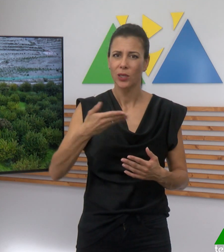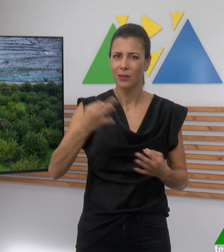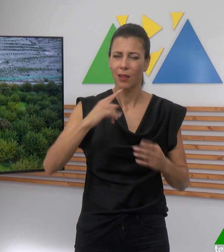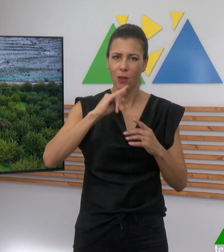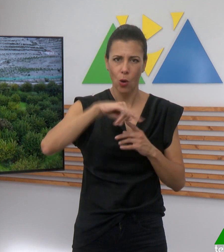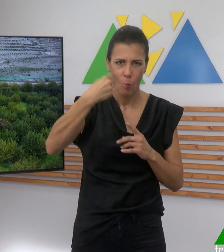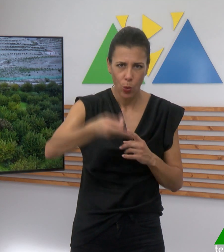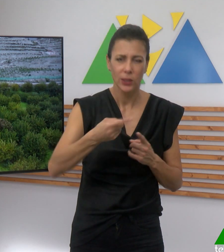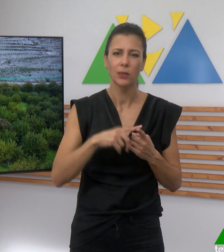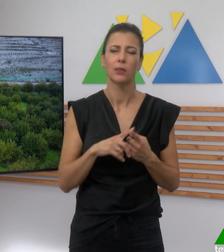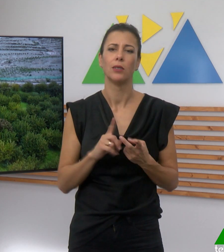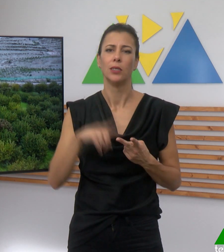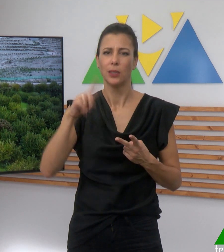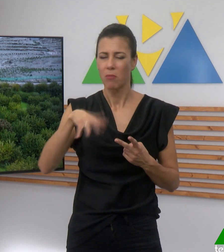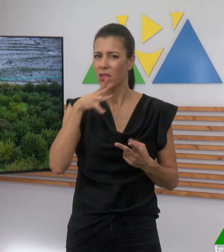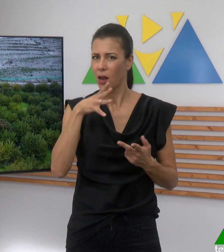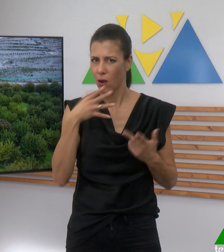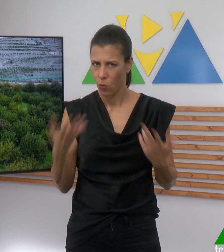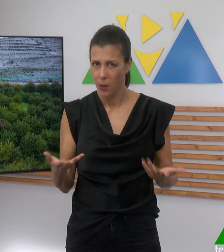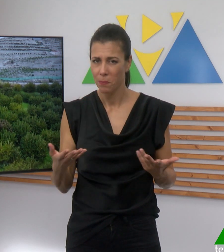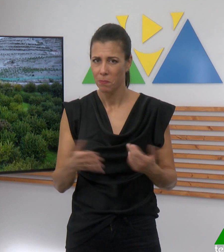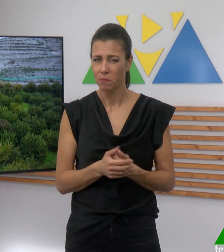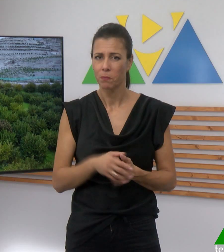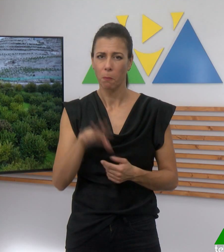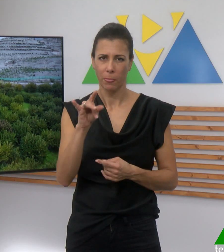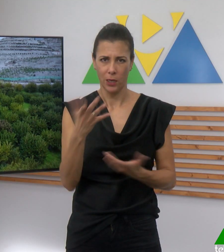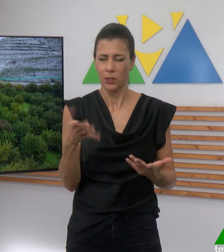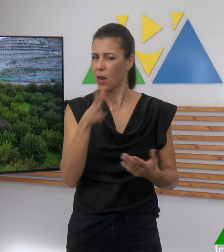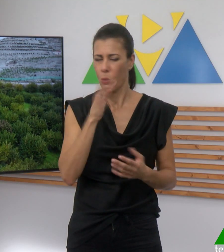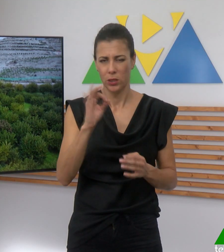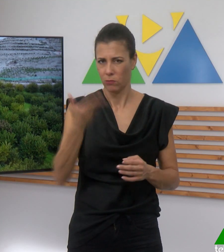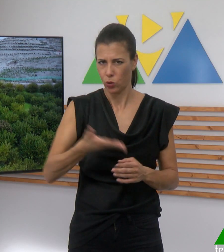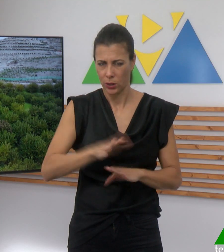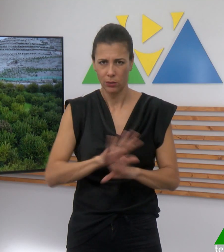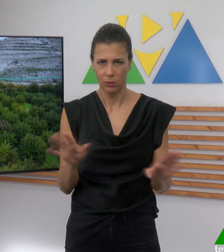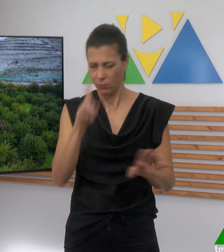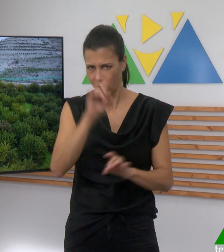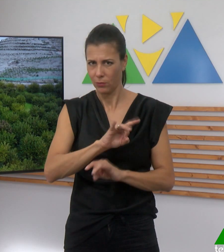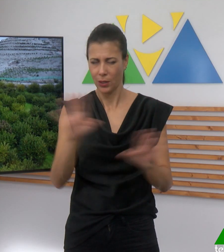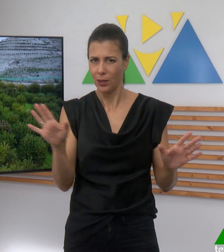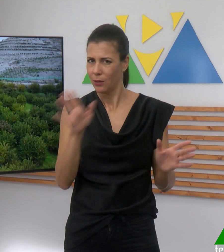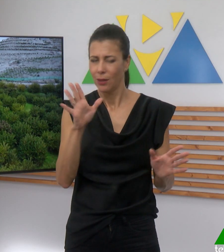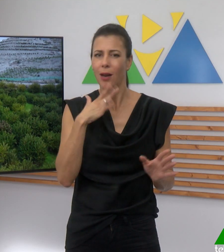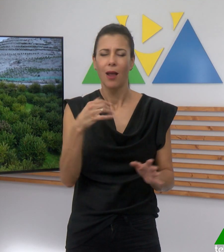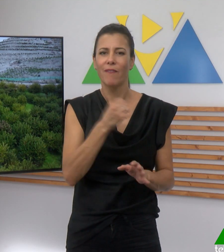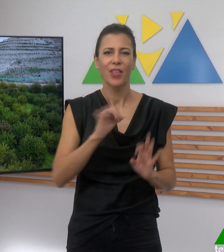de y del agua En definitiva No sí el agua es fundamental el la riqueza de De esta zona es